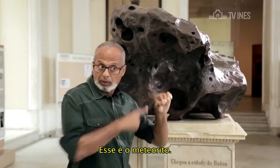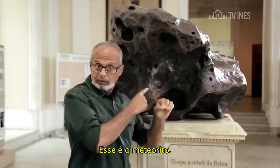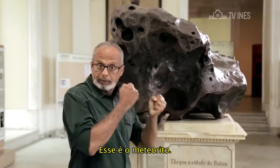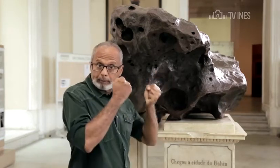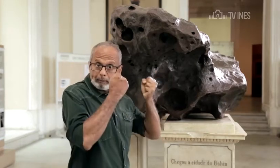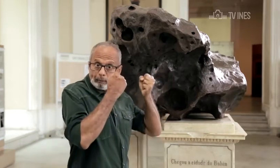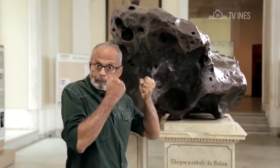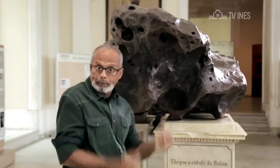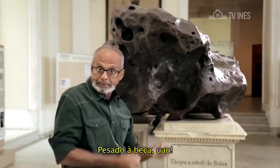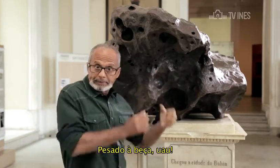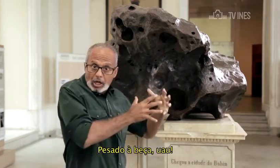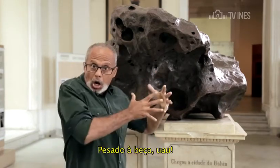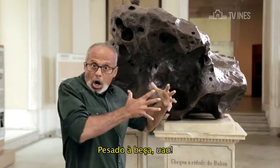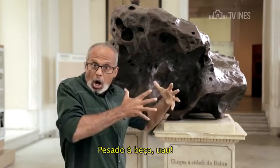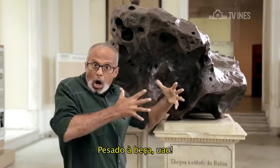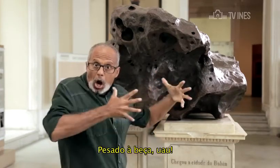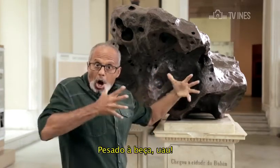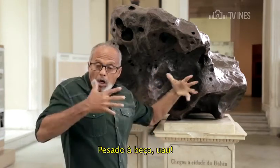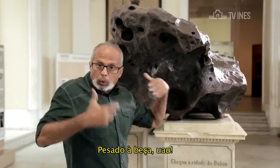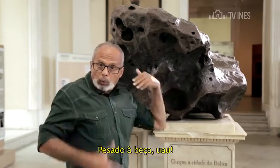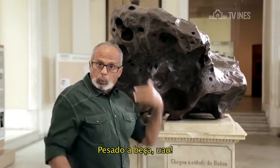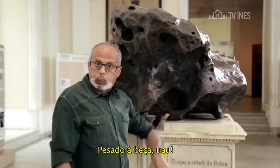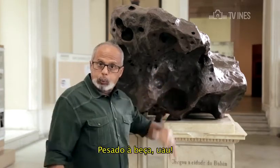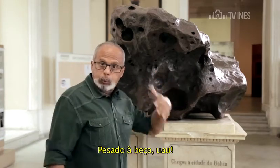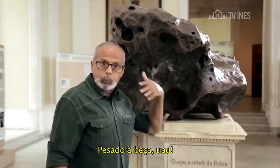Pesado a peça. Uau!